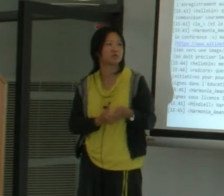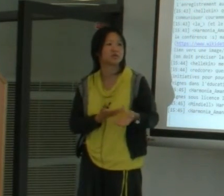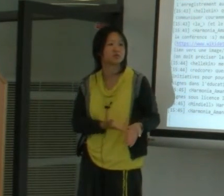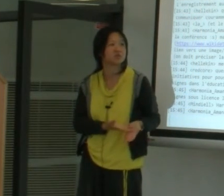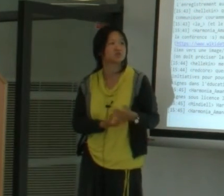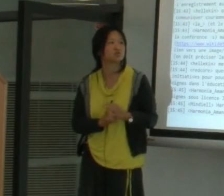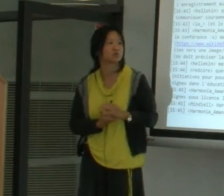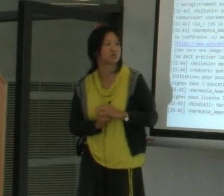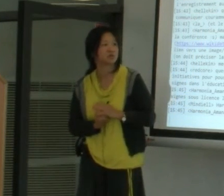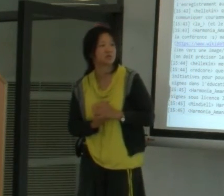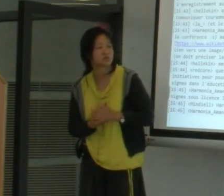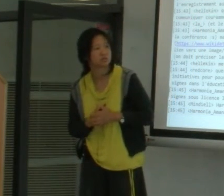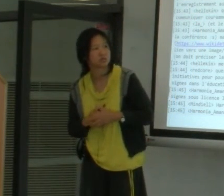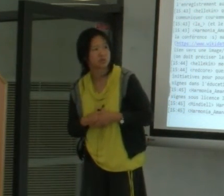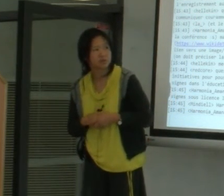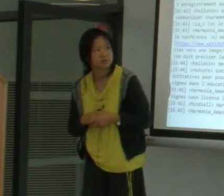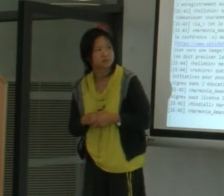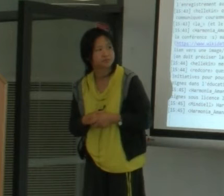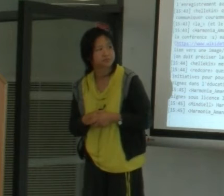de mettre des sous dans l'éducation.